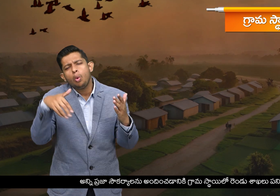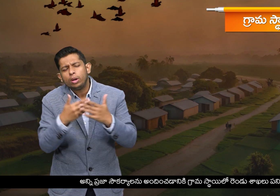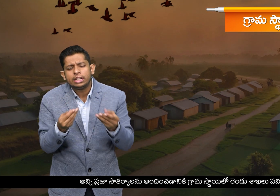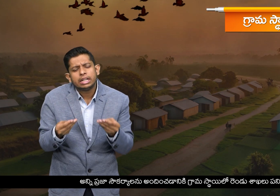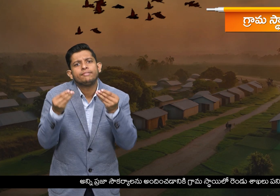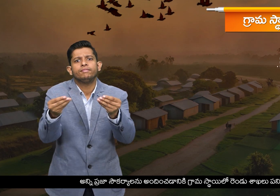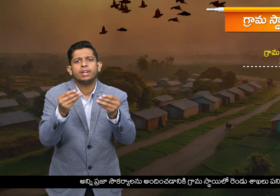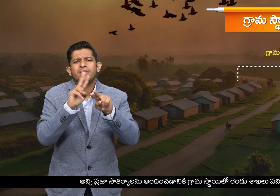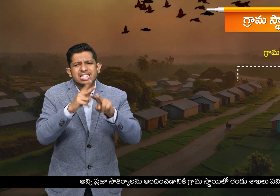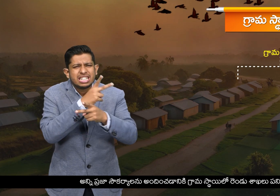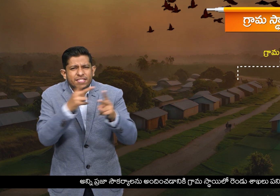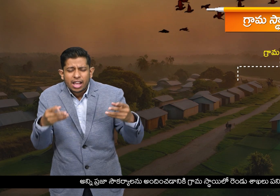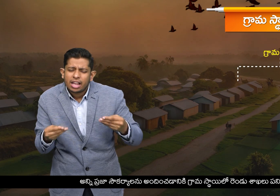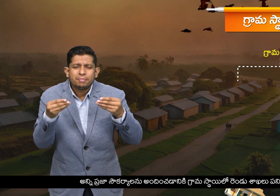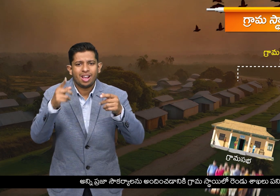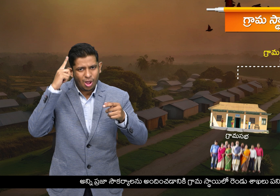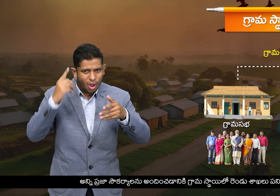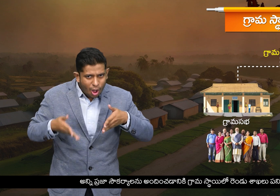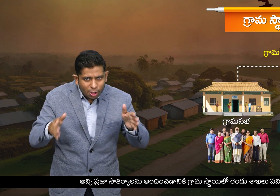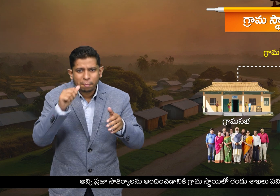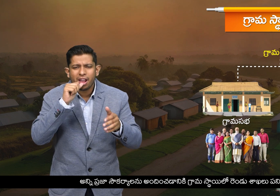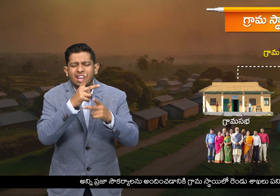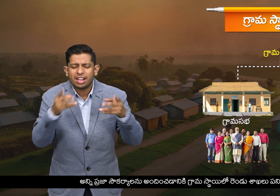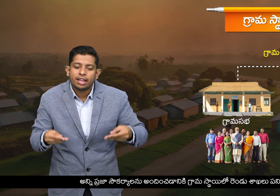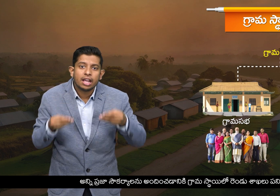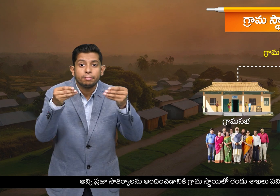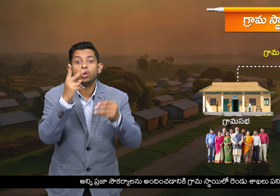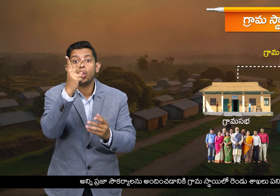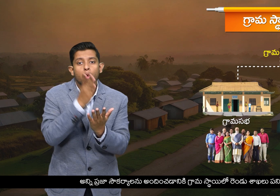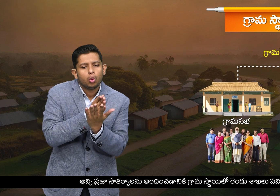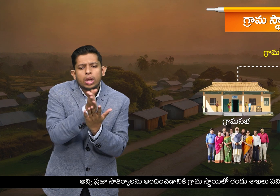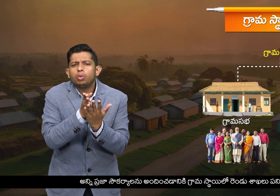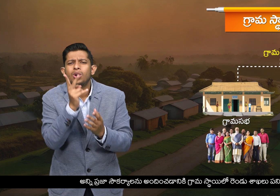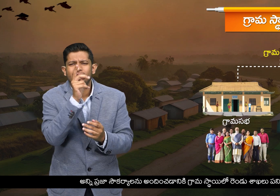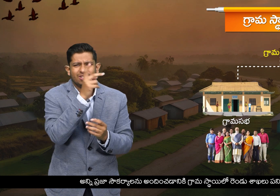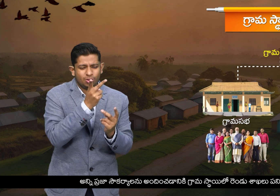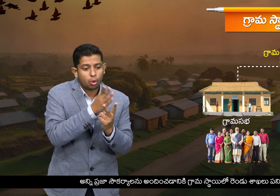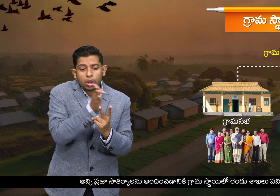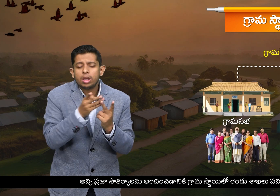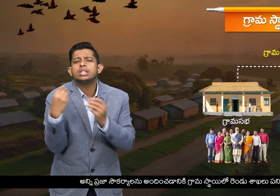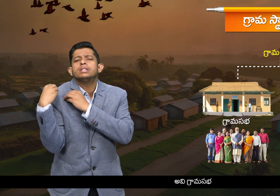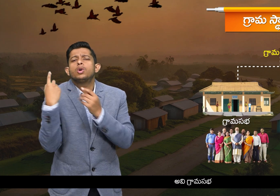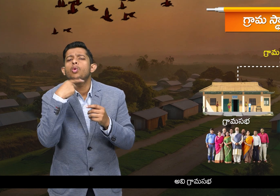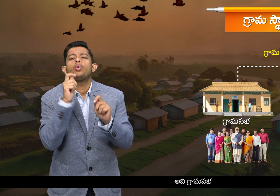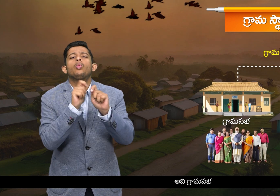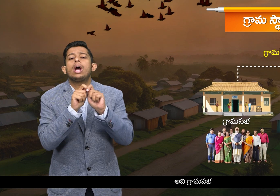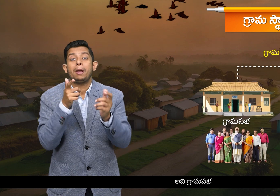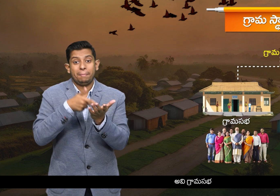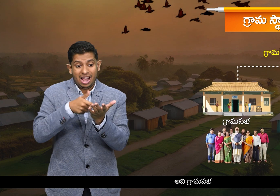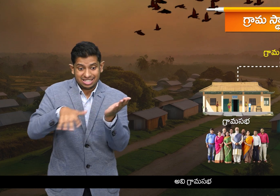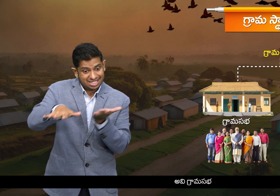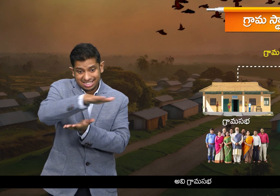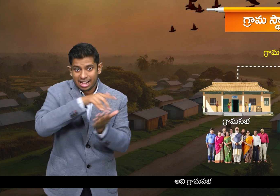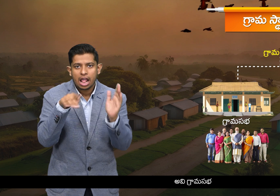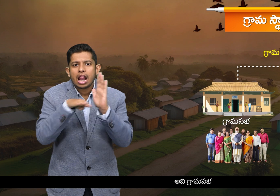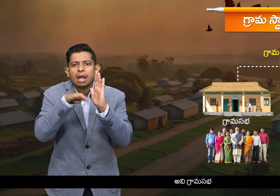ప్రజా సౌకర్యాలను అందించటానికి గ్రామ స్థాయిలో 2 శాఖలు పనిచేస్తాయి. అవి గ్రామ